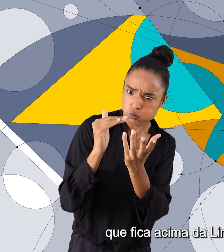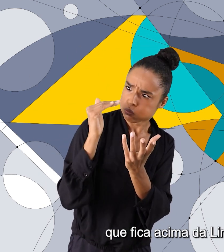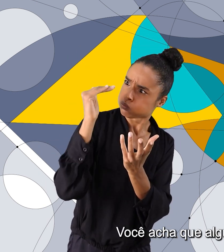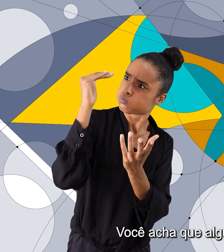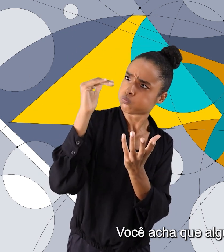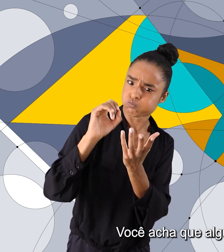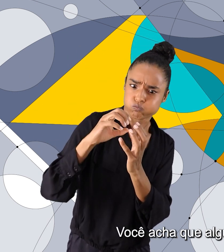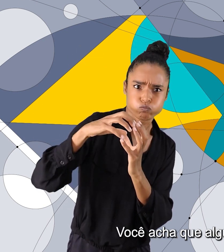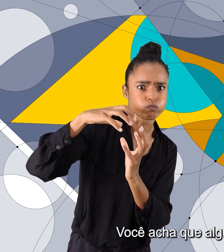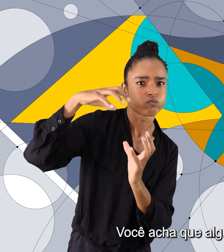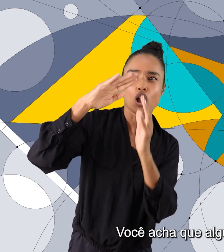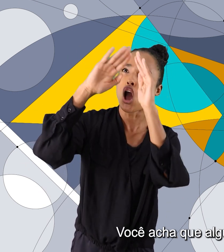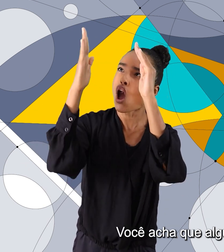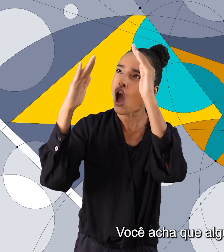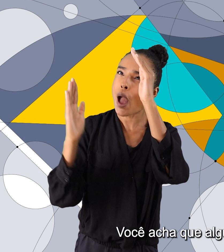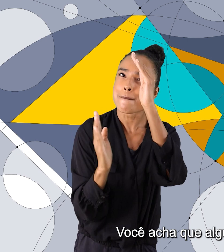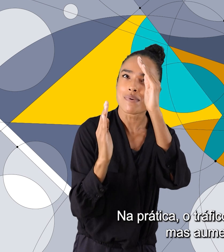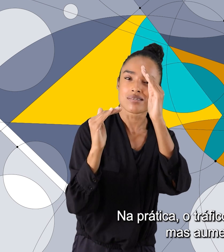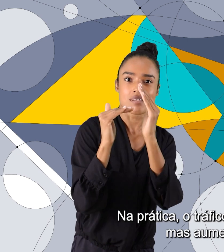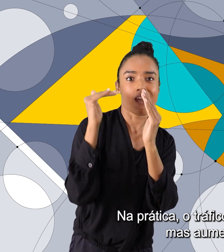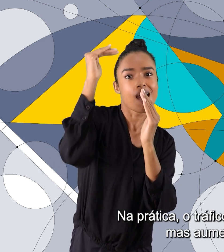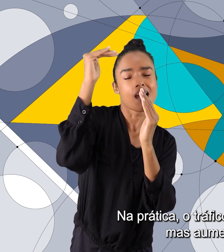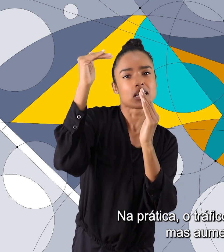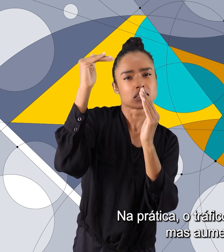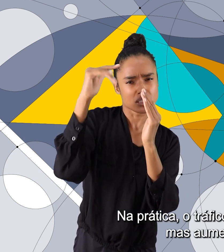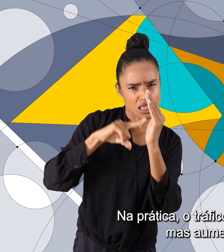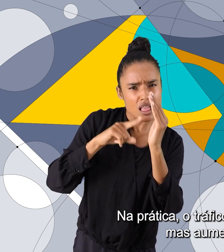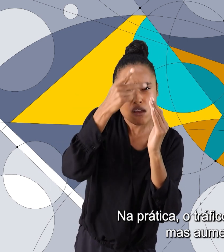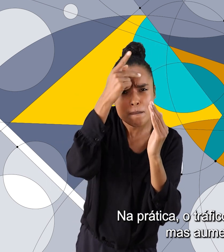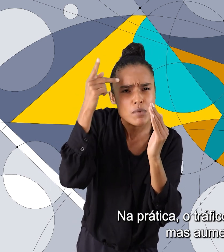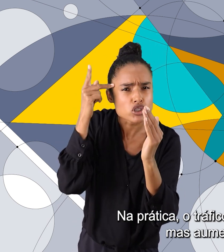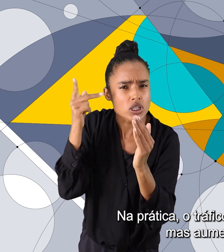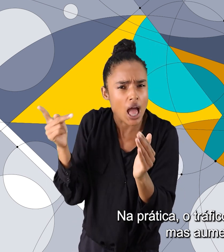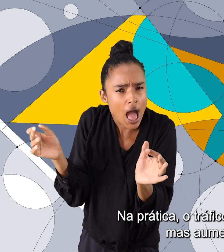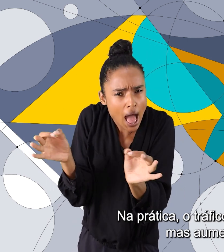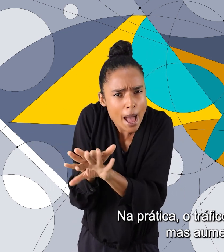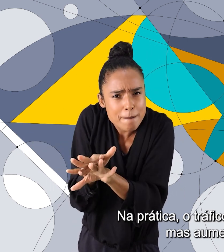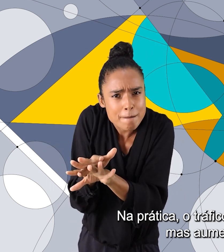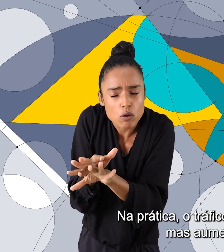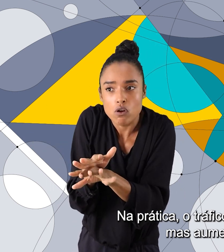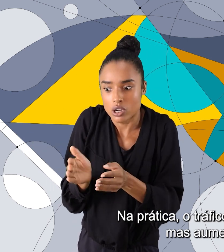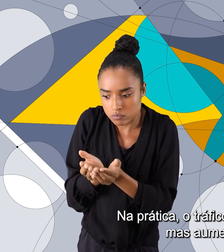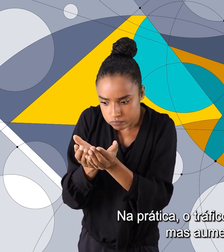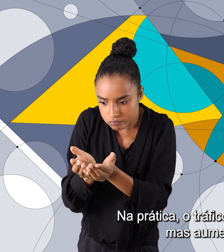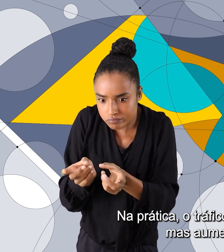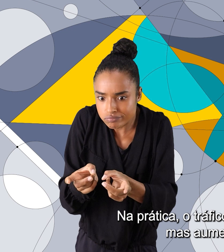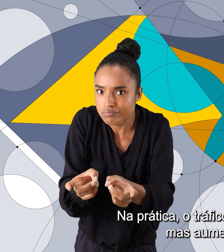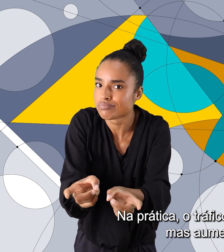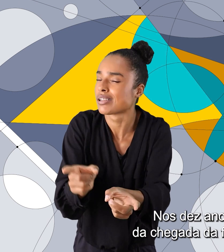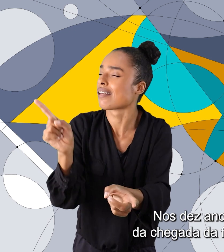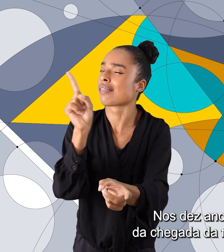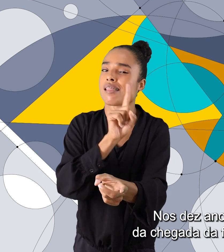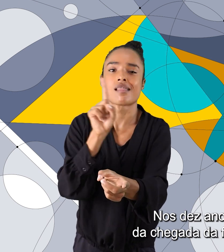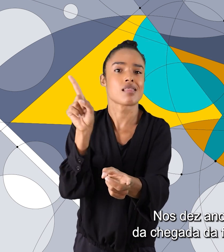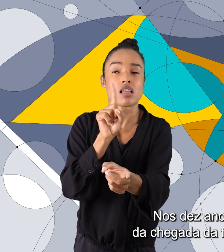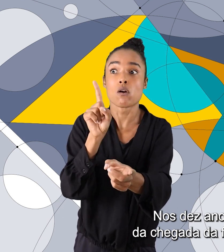Equador. Você acha que alguém cumpriu? Na prática, o tráfico não acabou, mas aumentou.